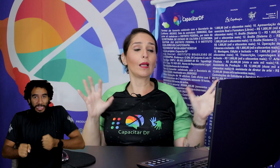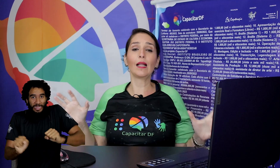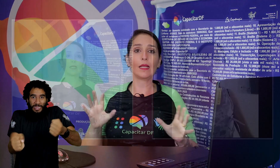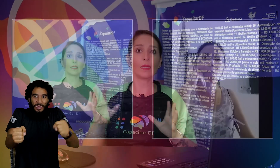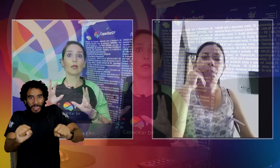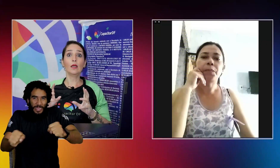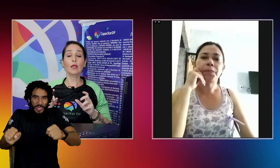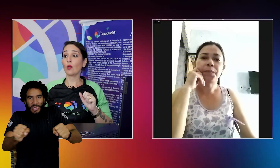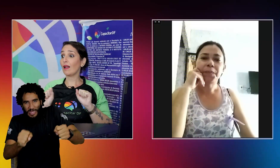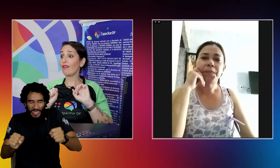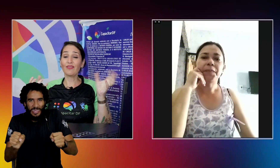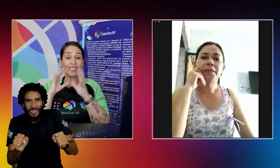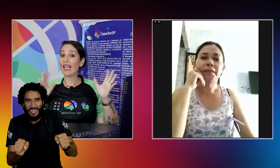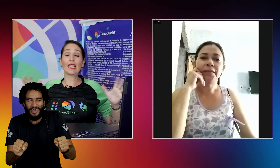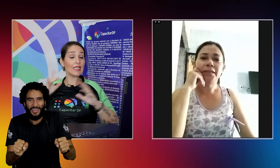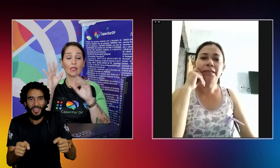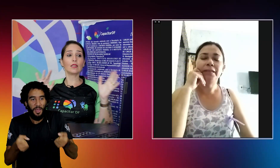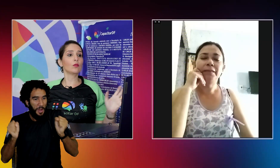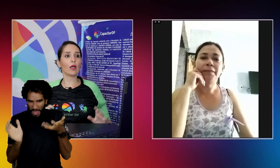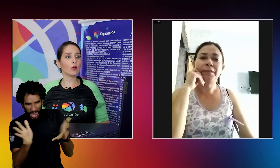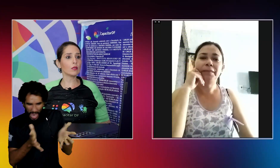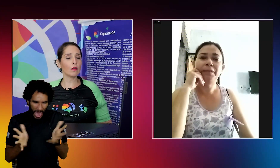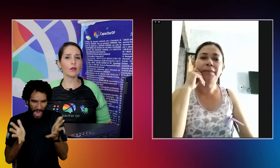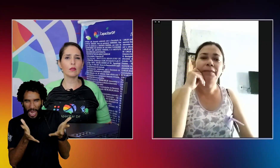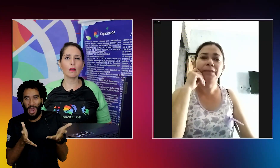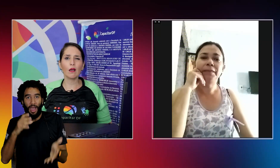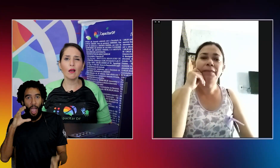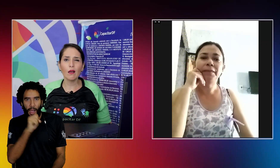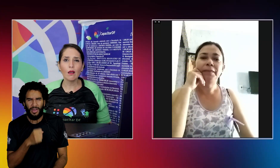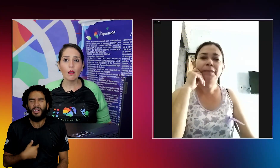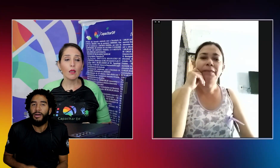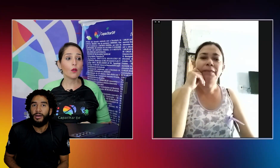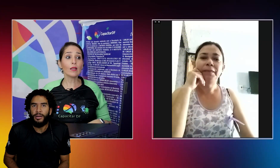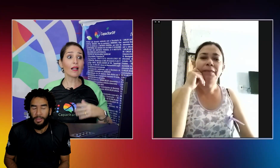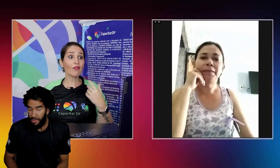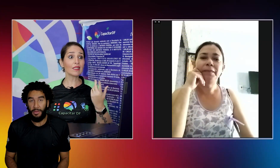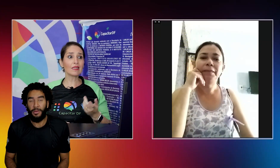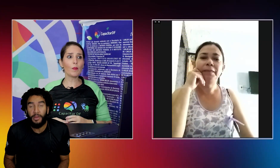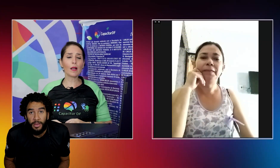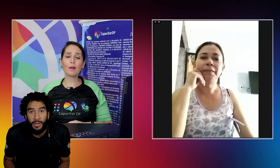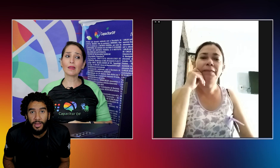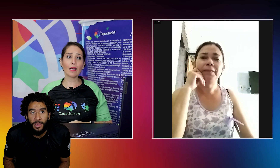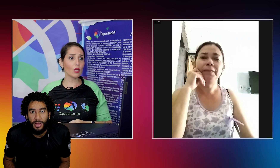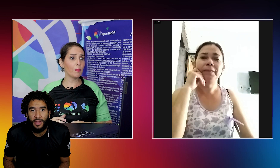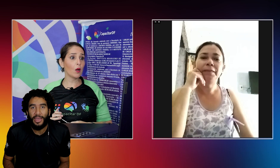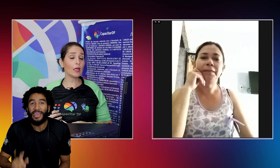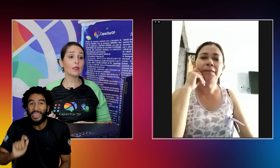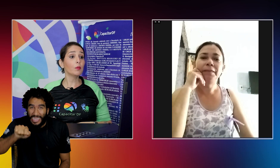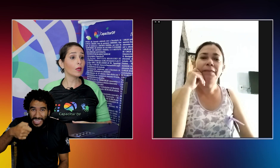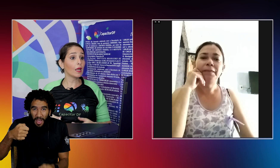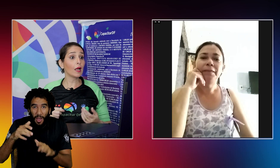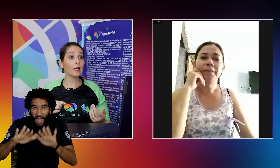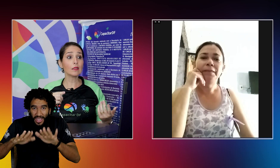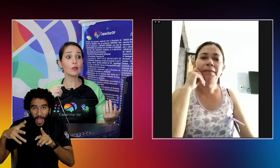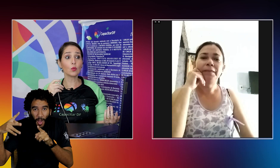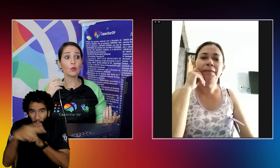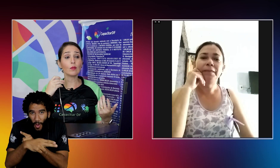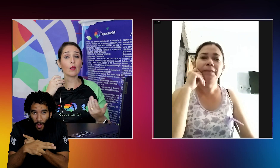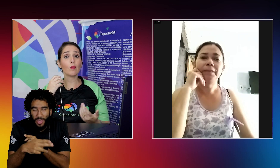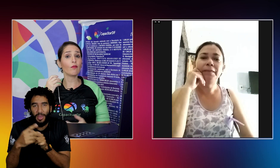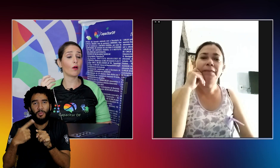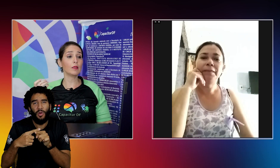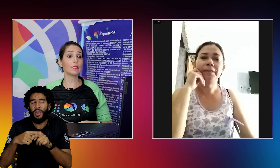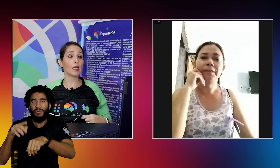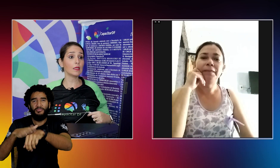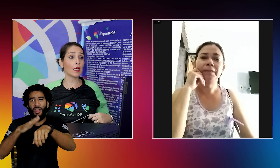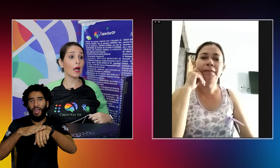muito elétrica. Então, ela sinaliza, assim, do negócio, você fica assim, hã? E quando ela faz sinal pela metade, é pior ainda, porque cada surdo tem